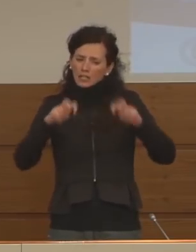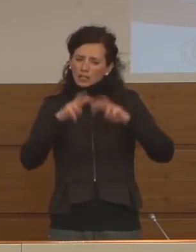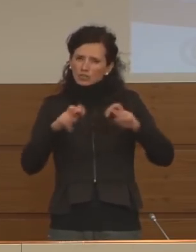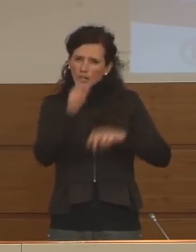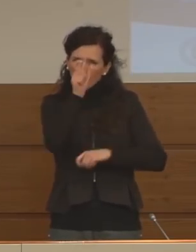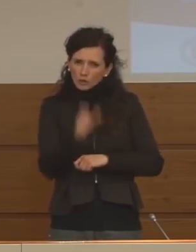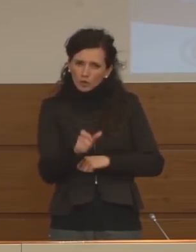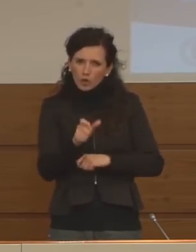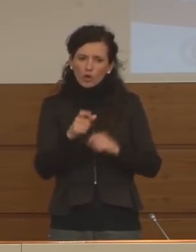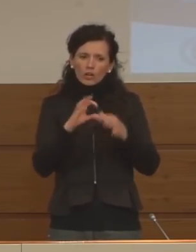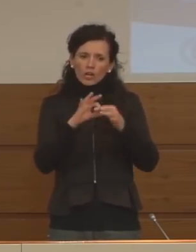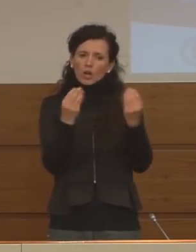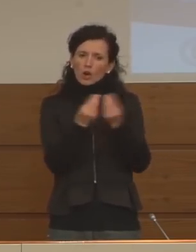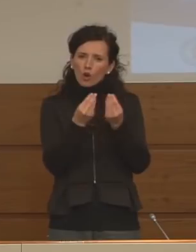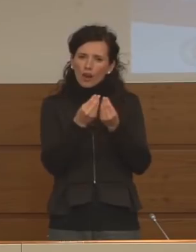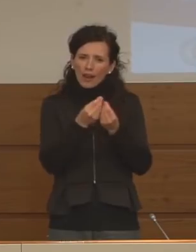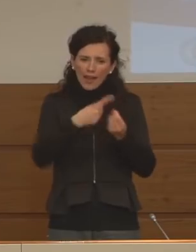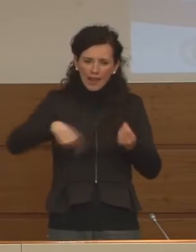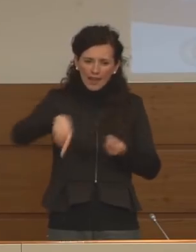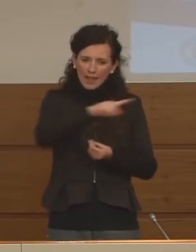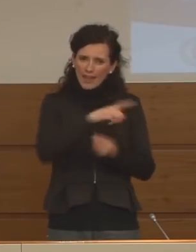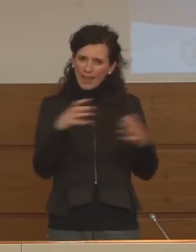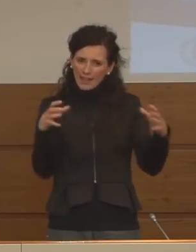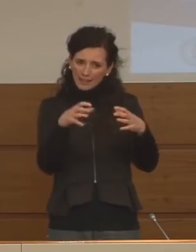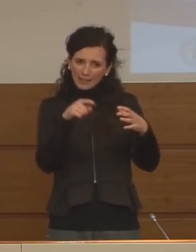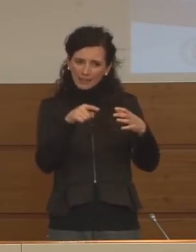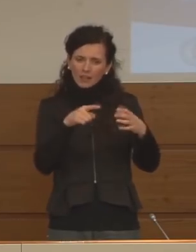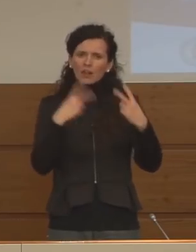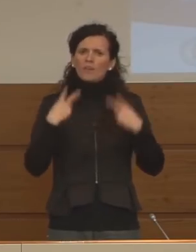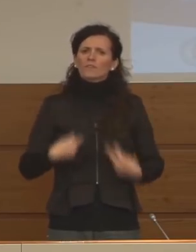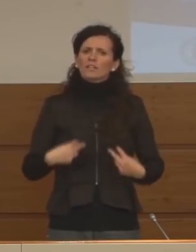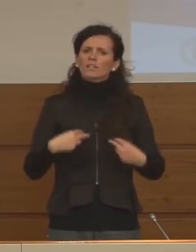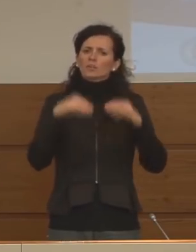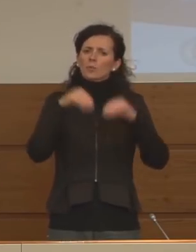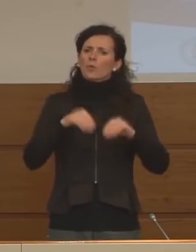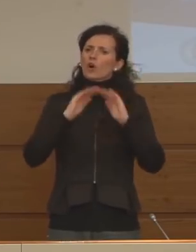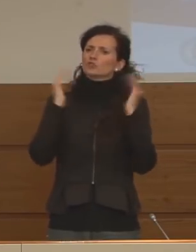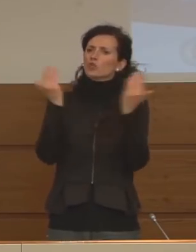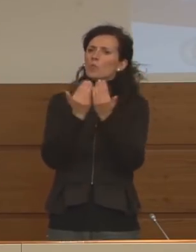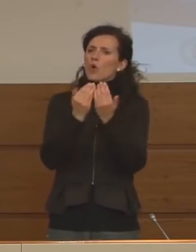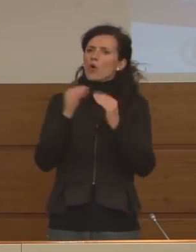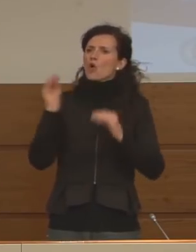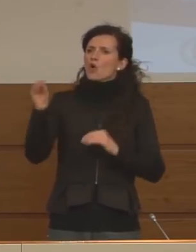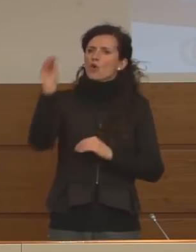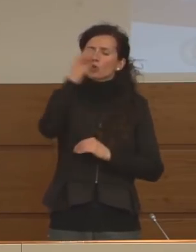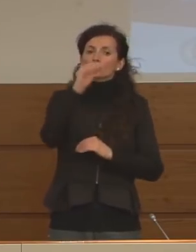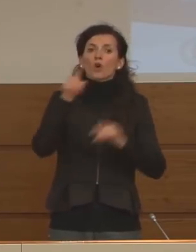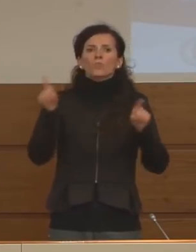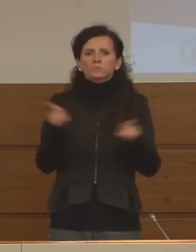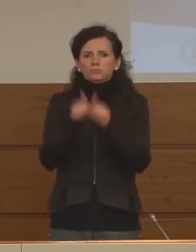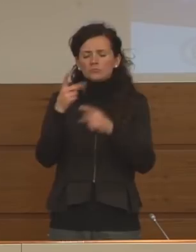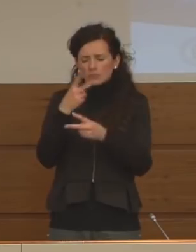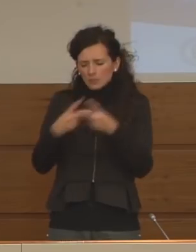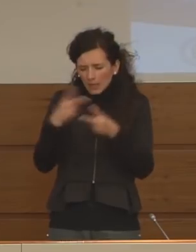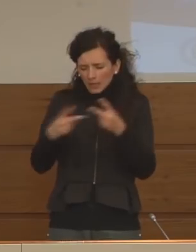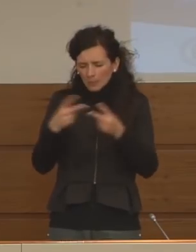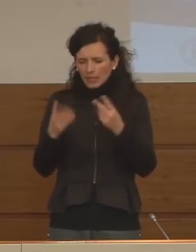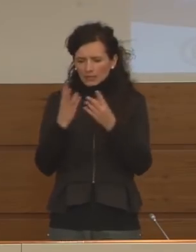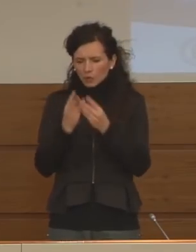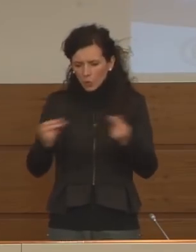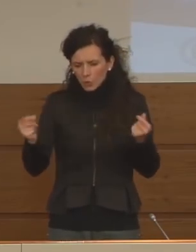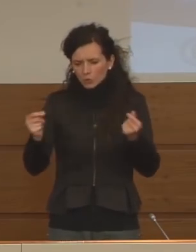colleghi che vivono in altri luoghi del mondo che studiano e sperimentano soluzioni